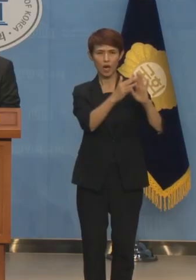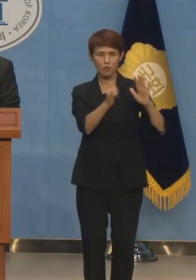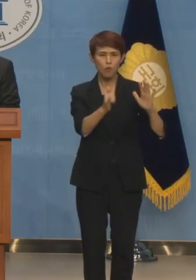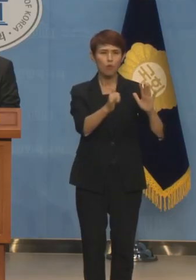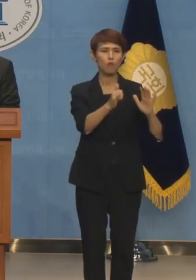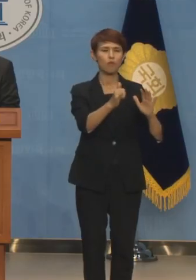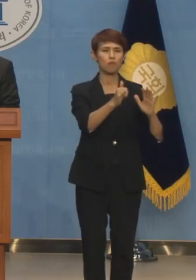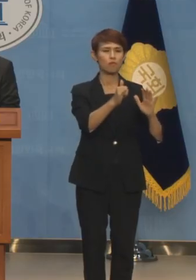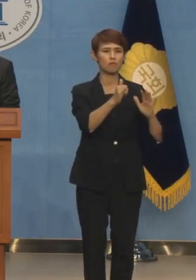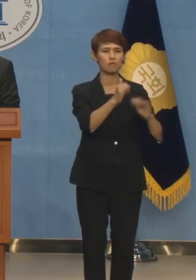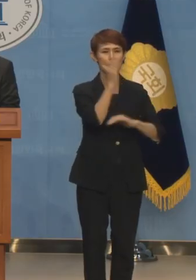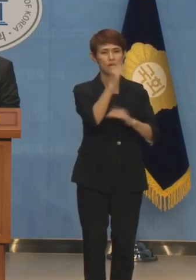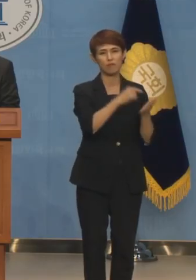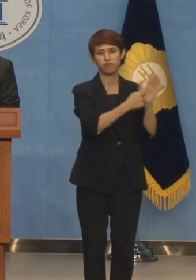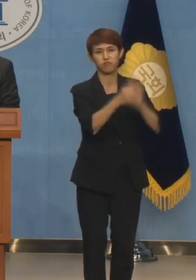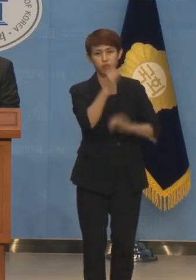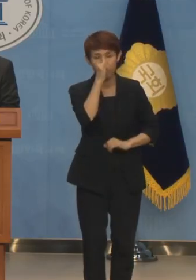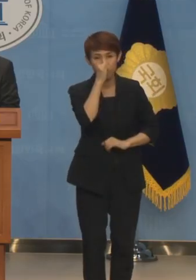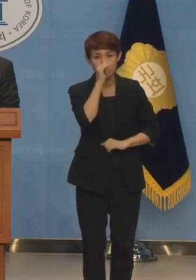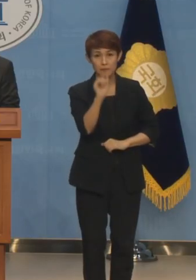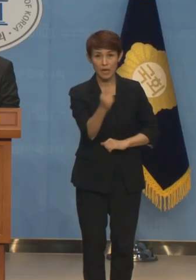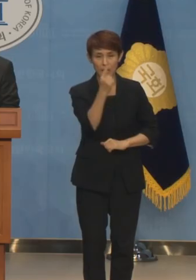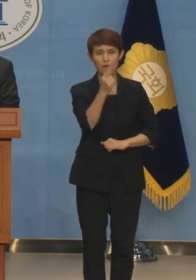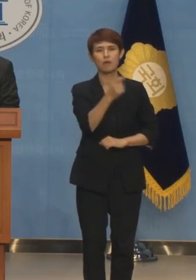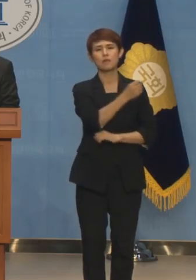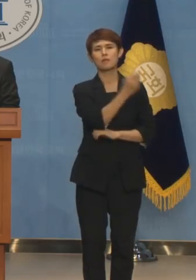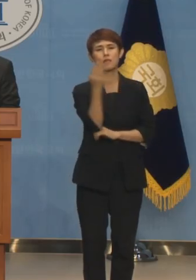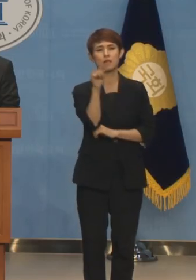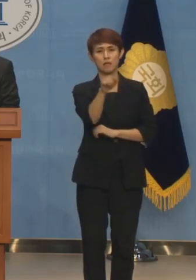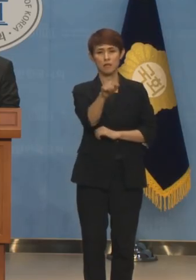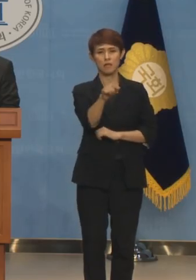치부를 폭로했다는 이유로 언론을 상대로